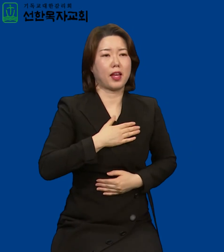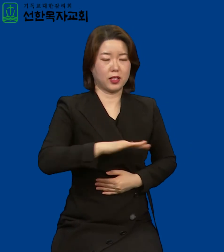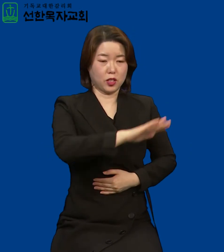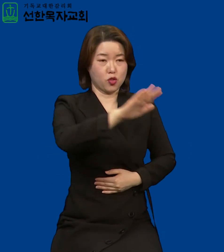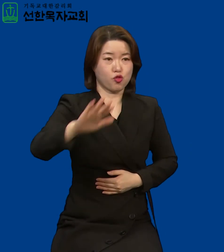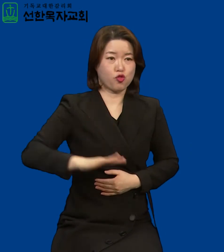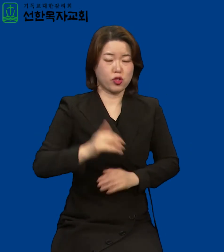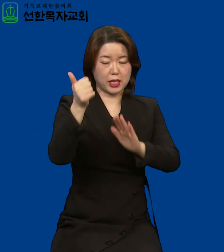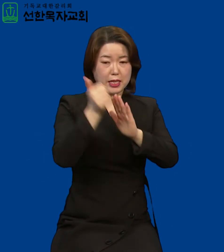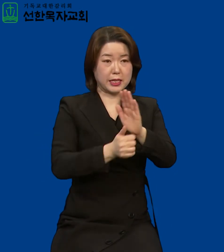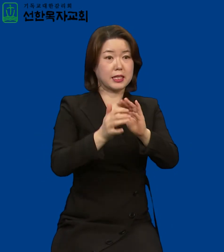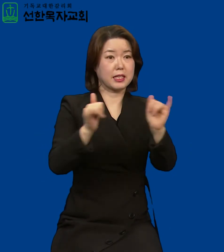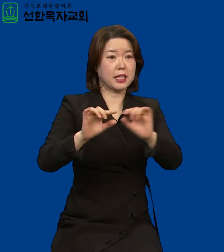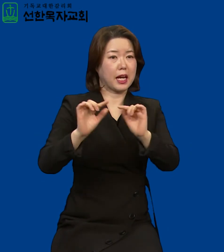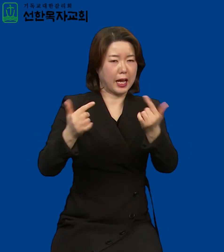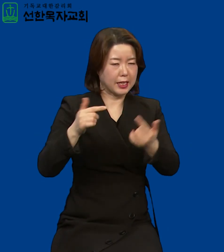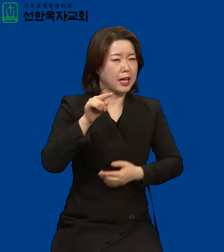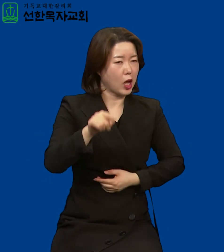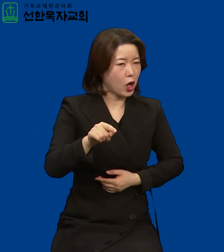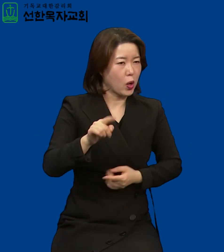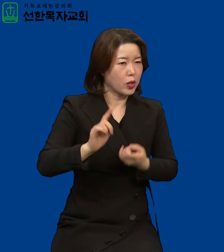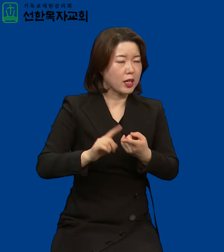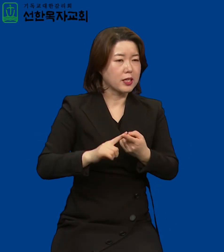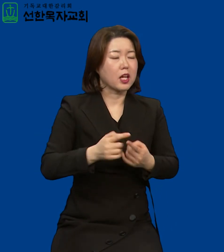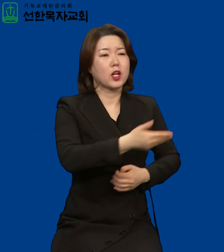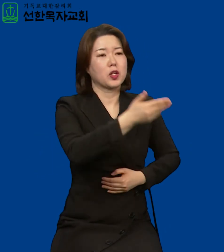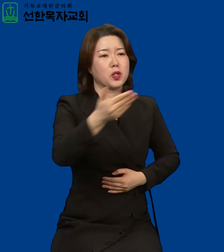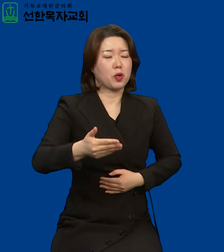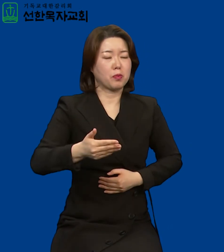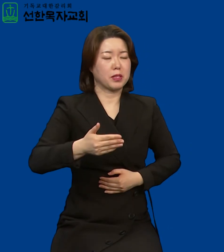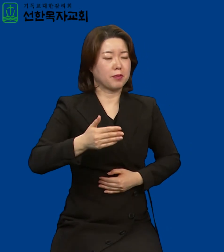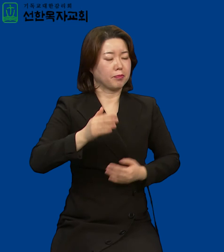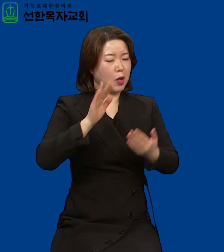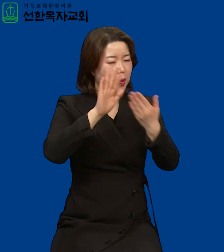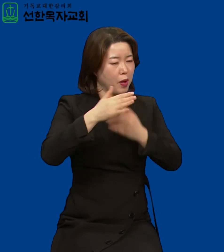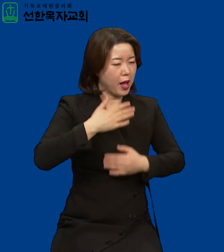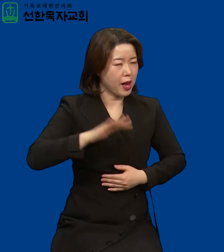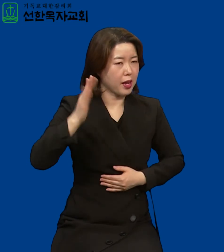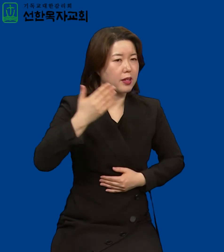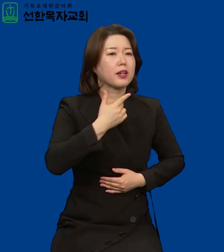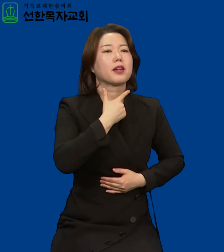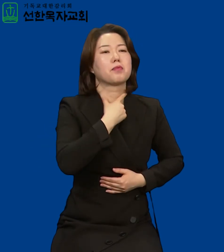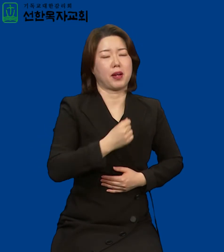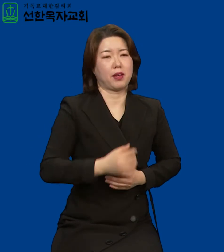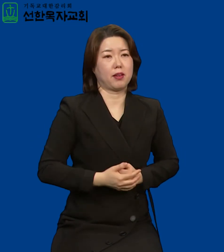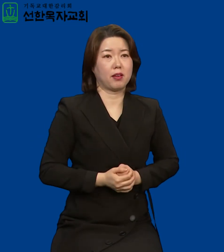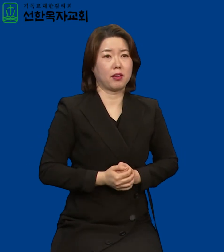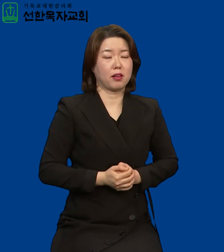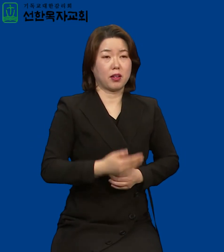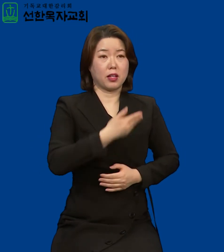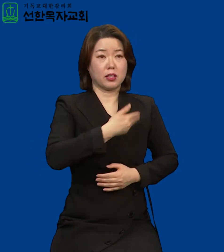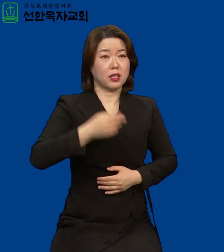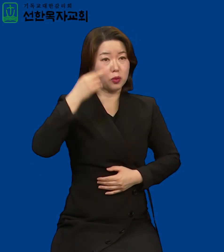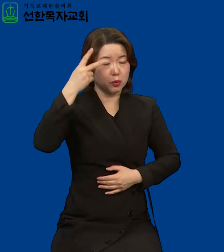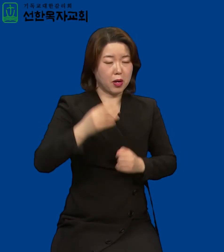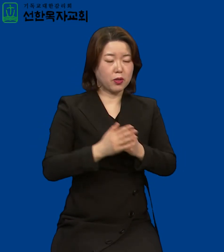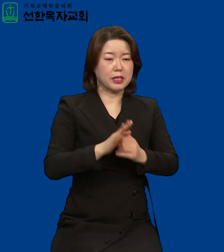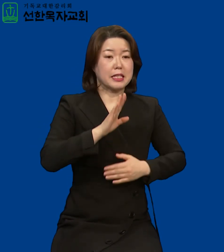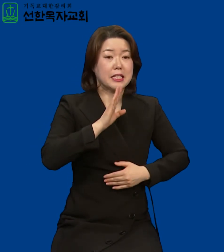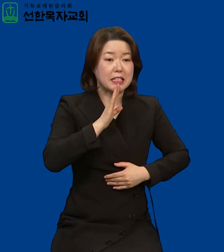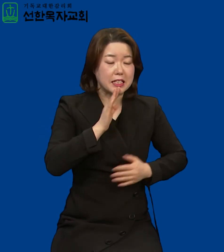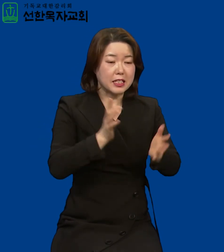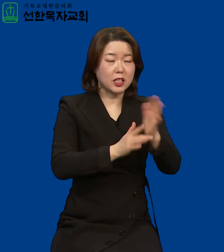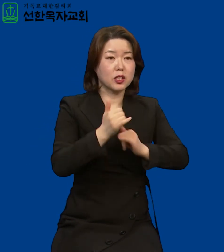우리가 실격자가 아니라는 것을 여러분이 알게 되기를 바랍니다. 사도 바울은 진짜 예수님이 자기 안에 계신